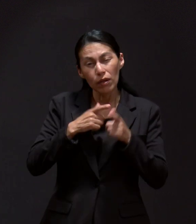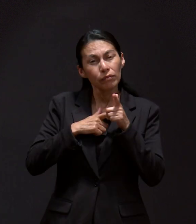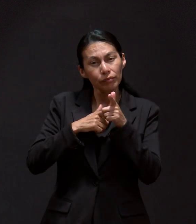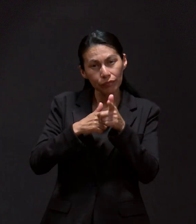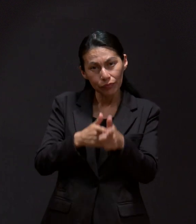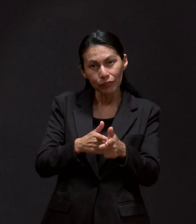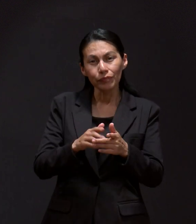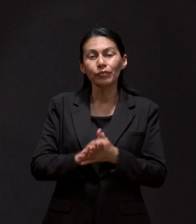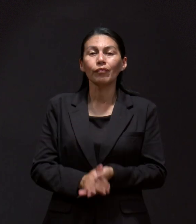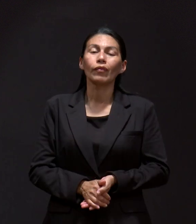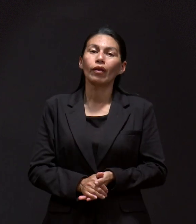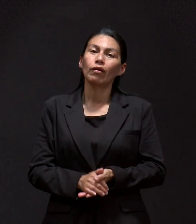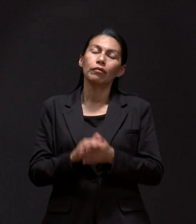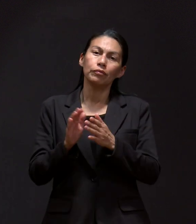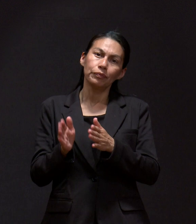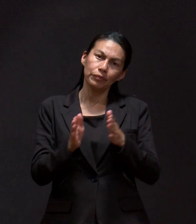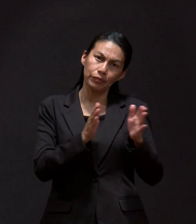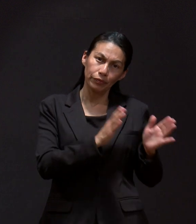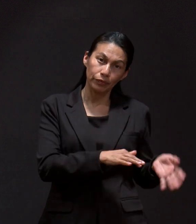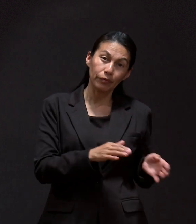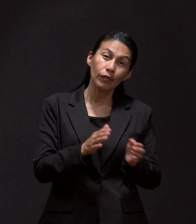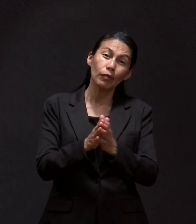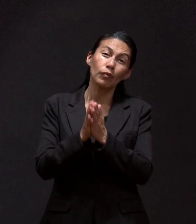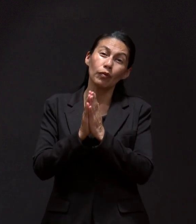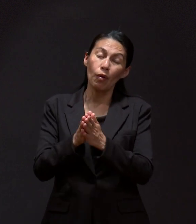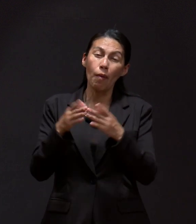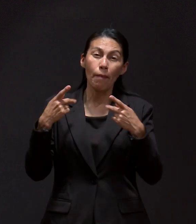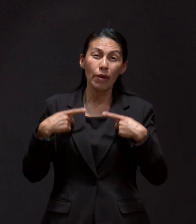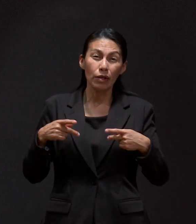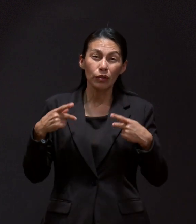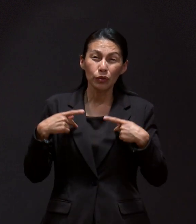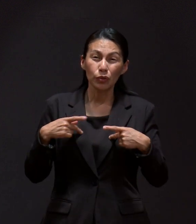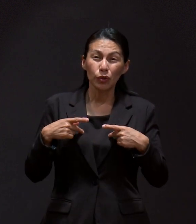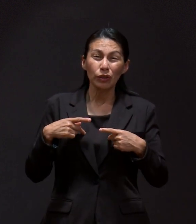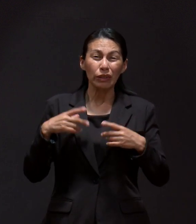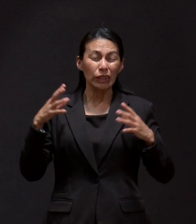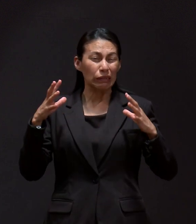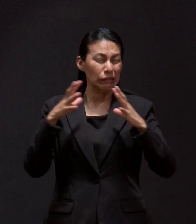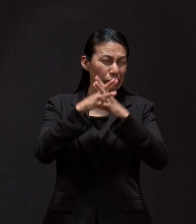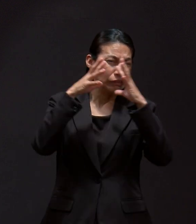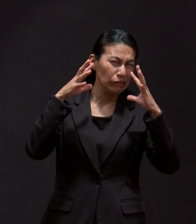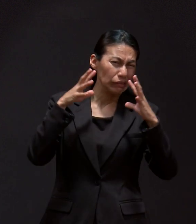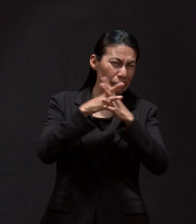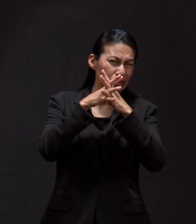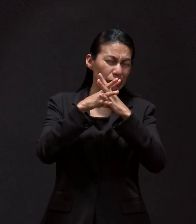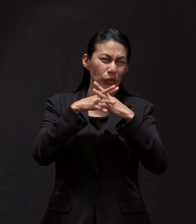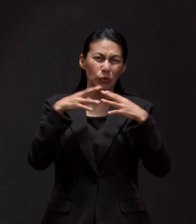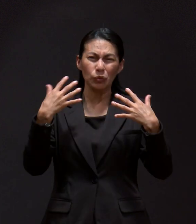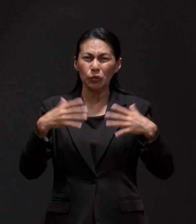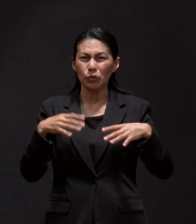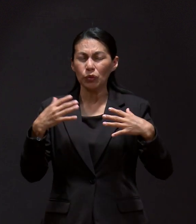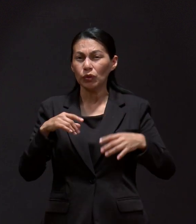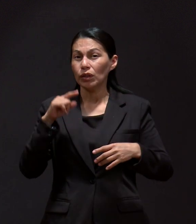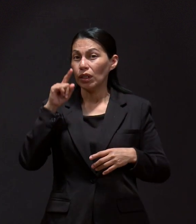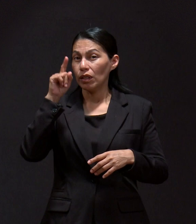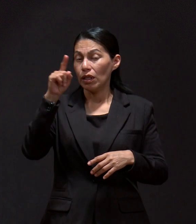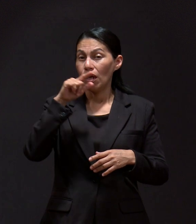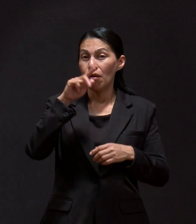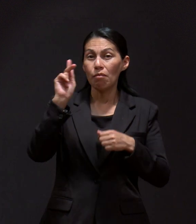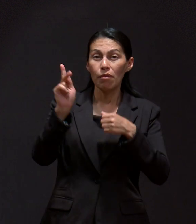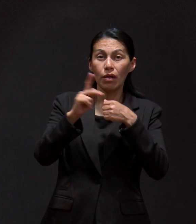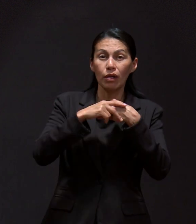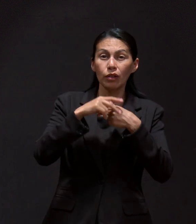no se olviden de continuar orando por aquellos que sufren en medio del combate